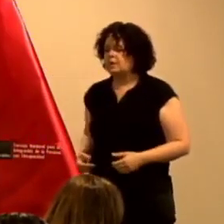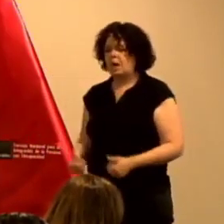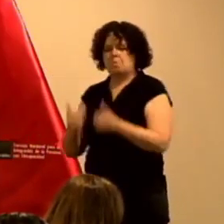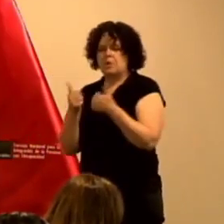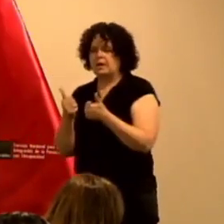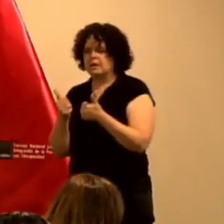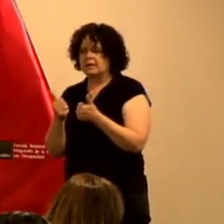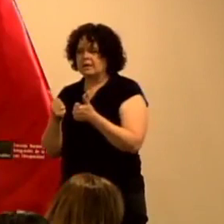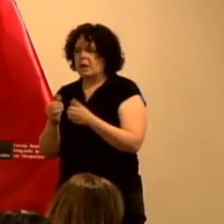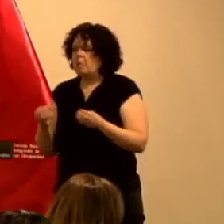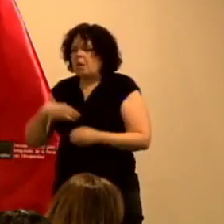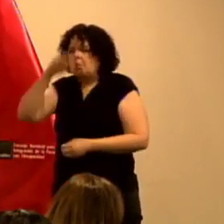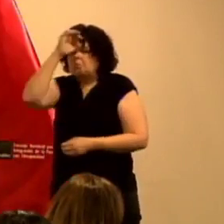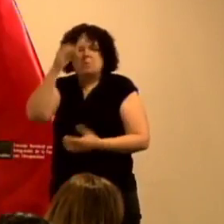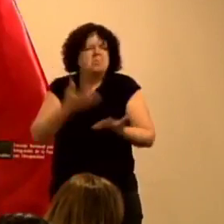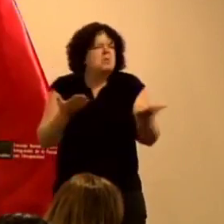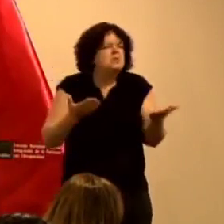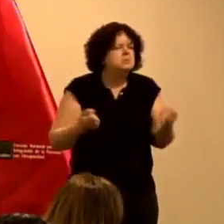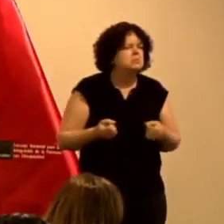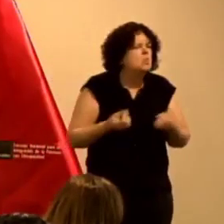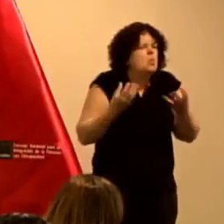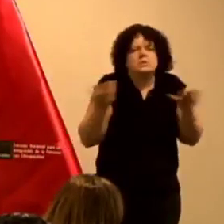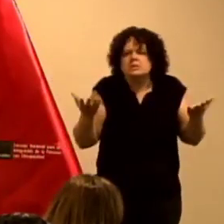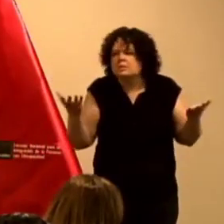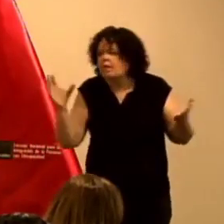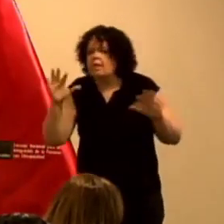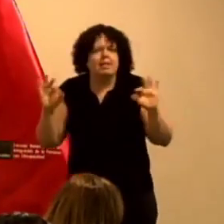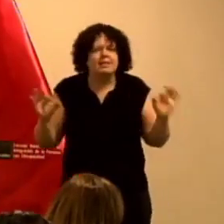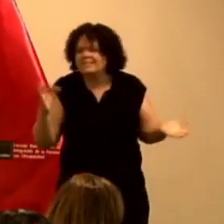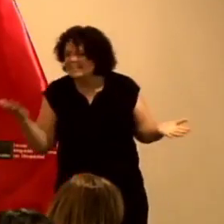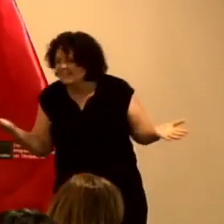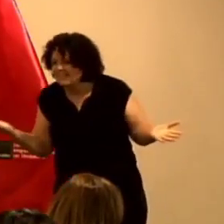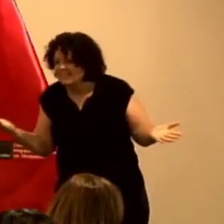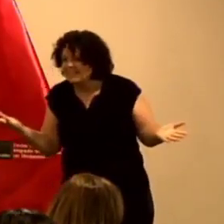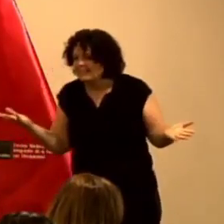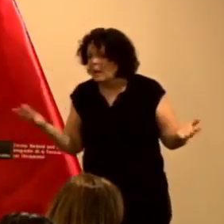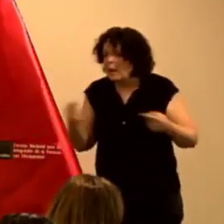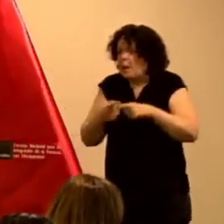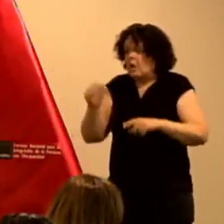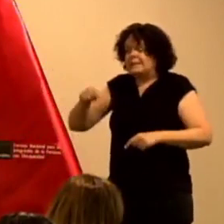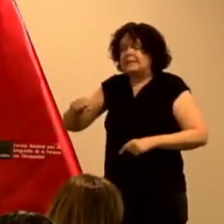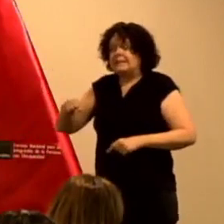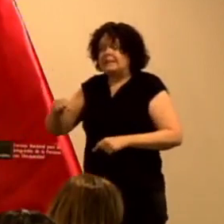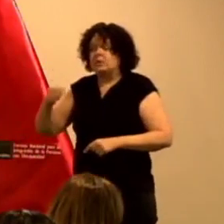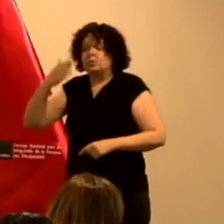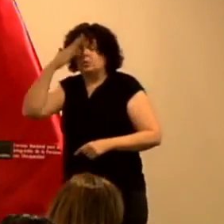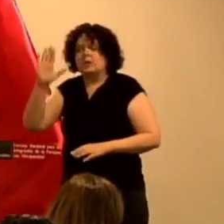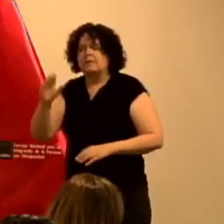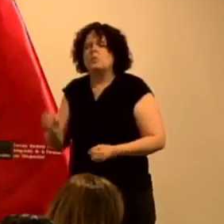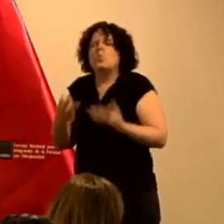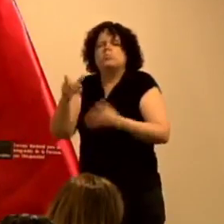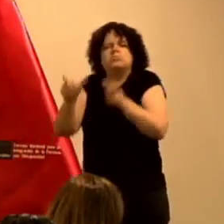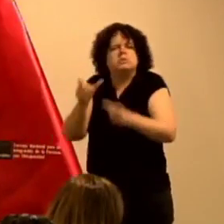Es importante saber, en el caso de las municipalidades, cuántas personas con discapacidad en realidad existen que requieren, por ejemplo, silla de ruedas, ¿no es